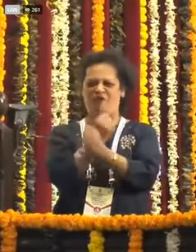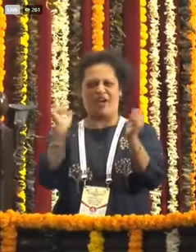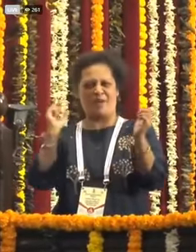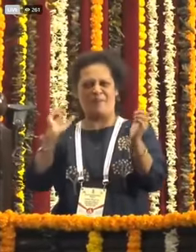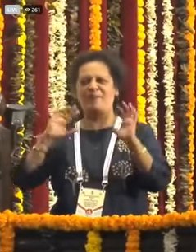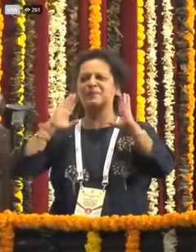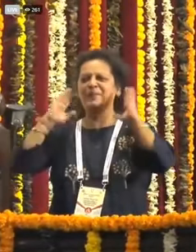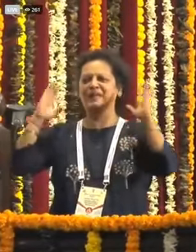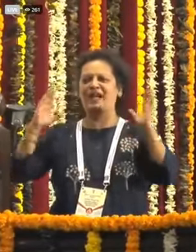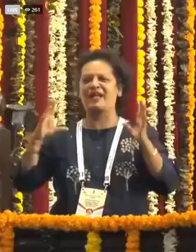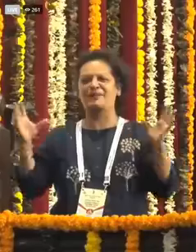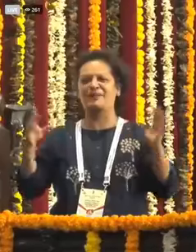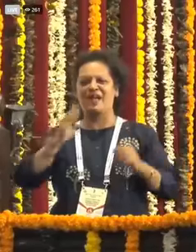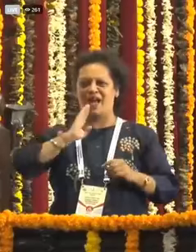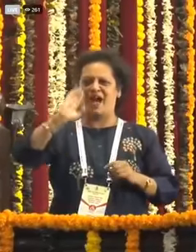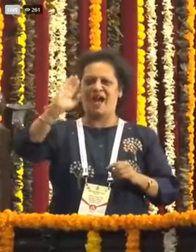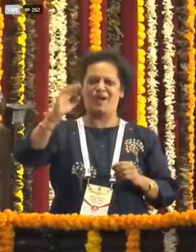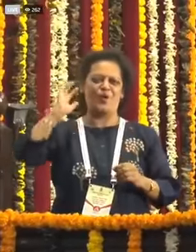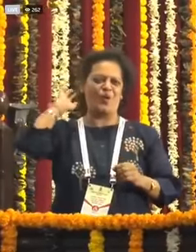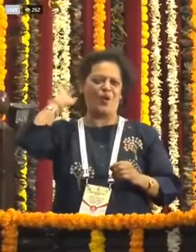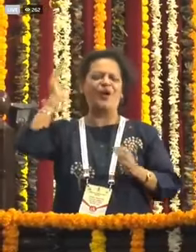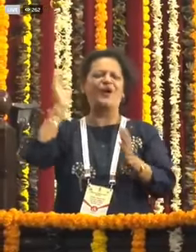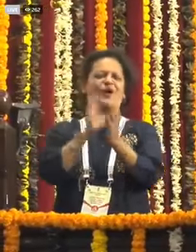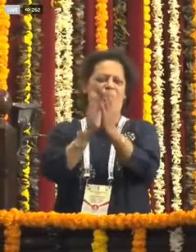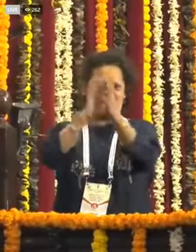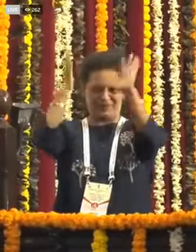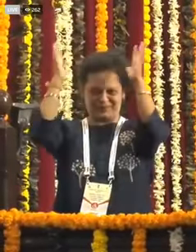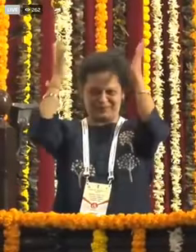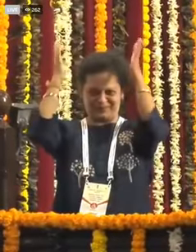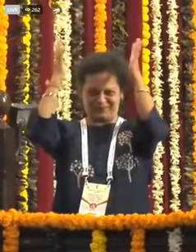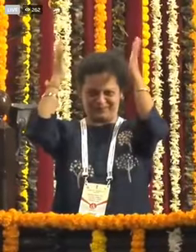मंत्रालय याची मी घोषणा या ठिकाणी आज करू इच्छितो